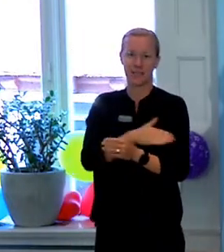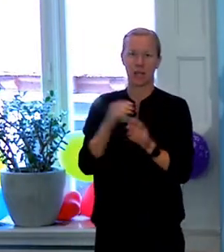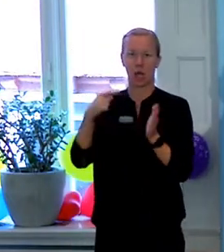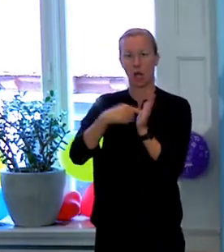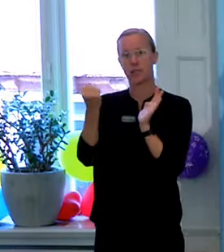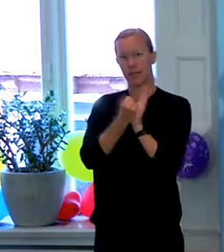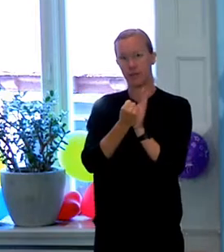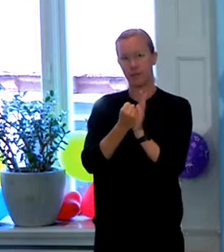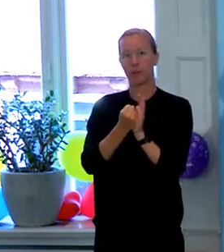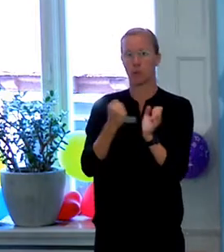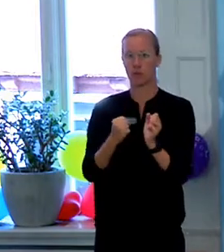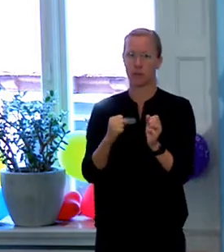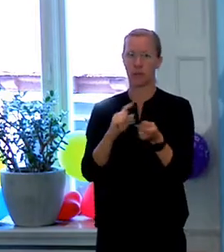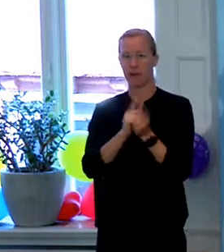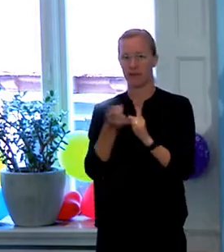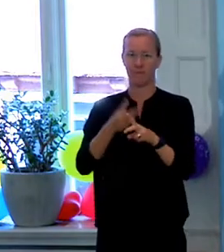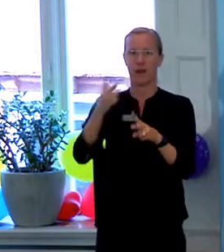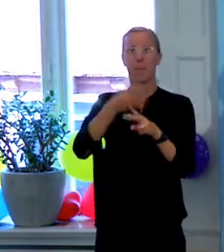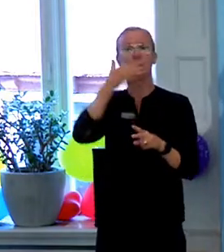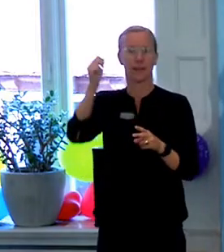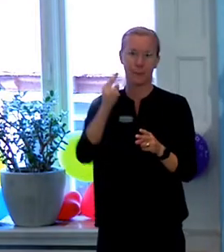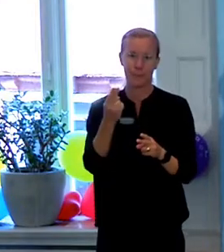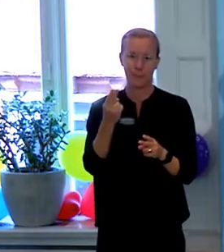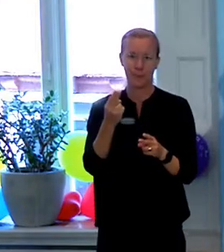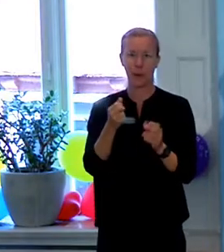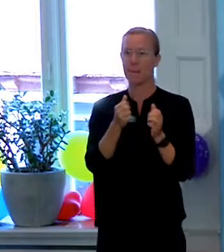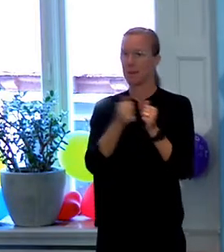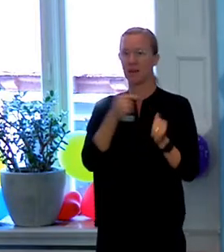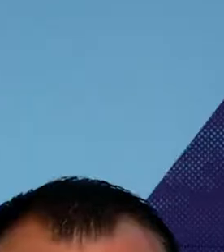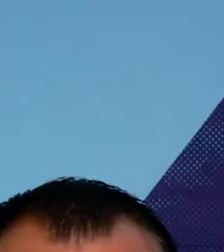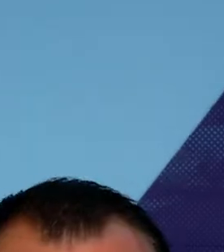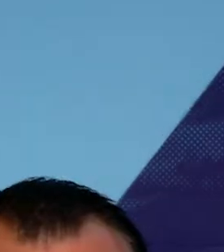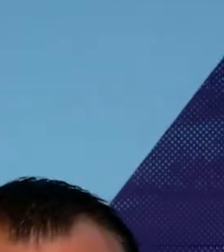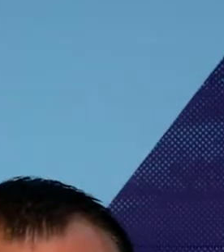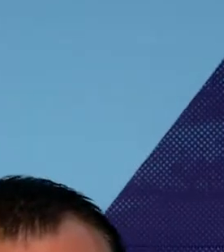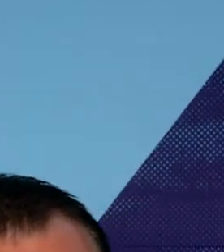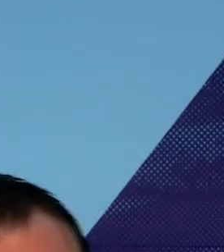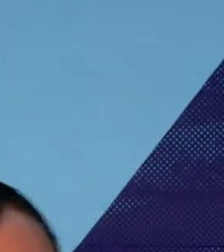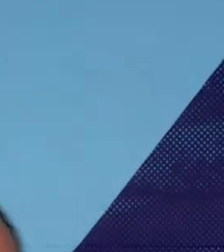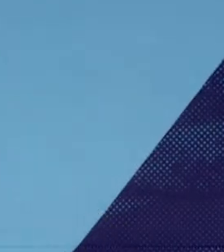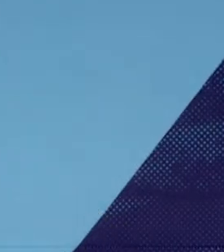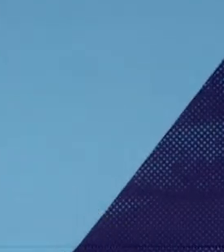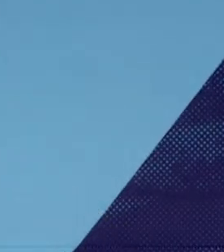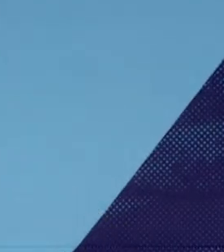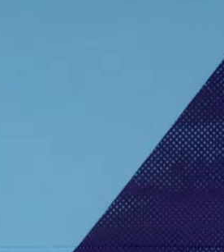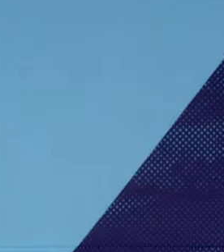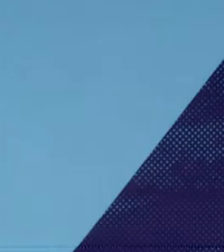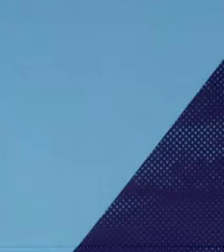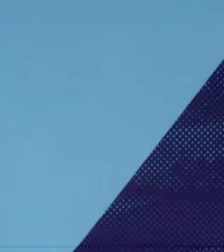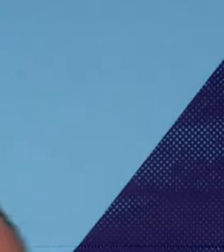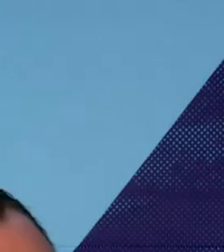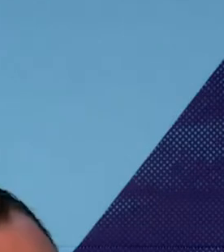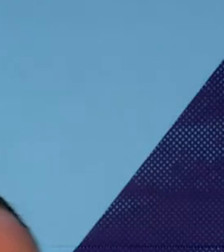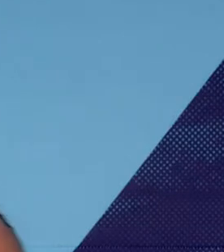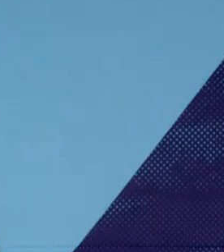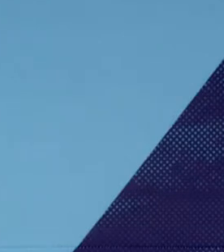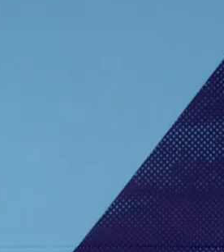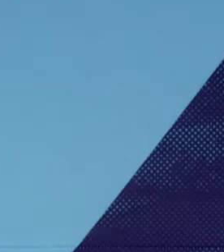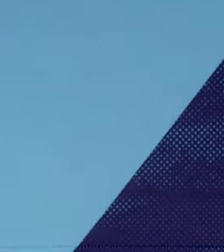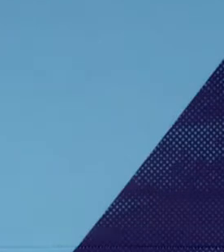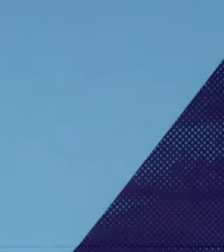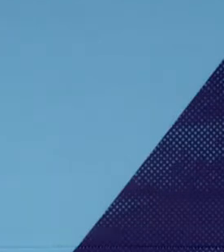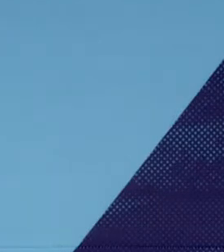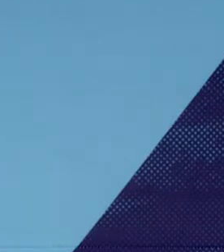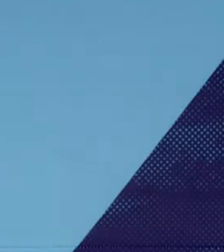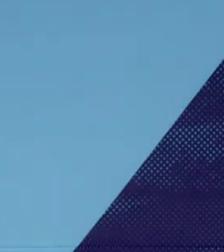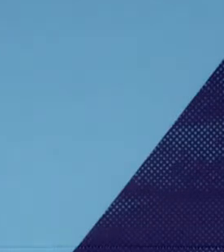vi utnyttjar verktygen vi har på det sätt som vi borde. Till exempel så är det ganska vanligt